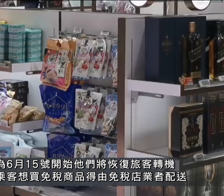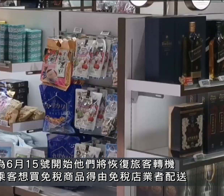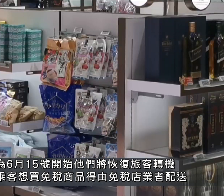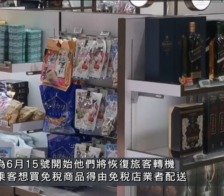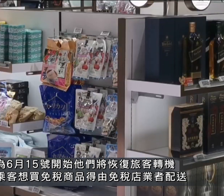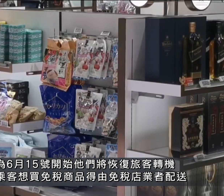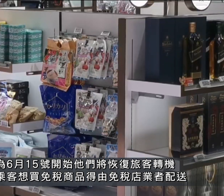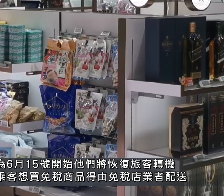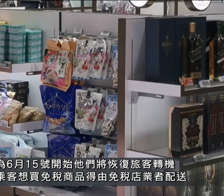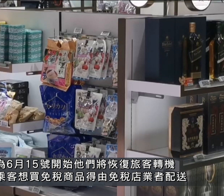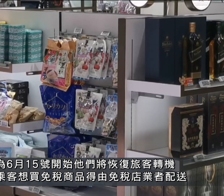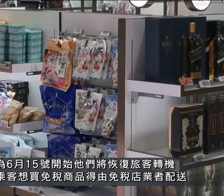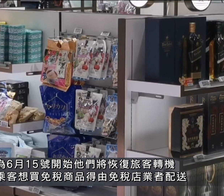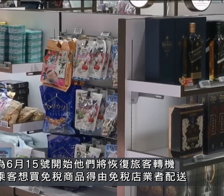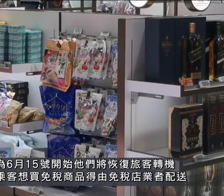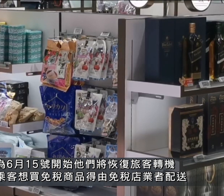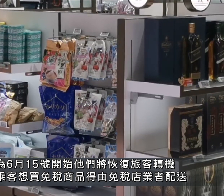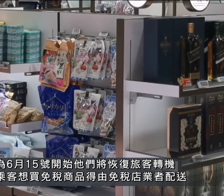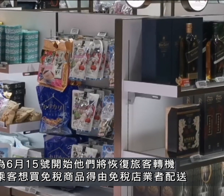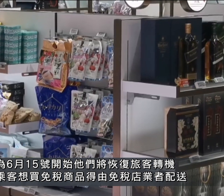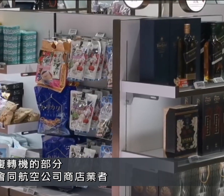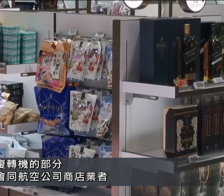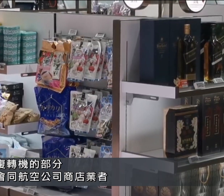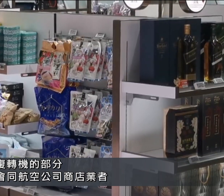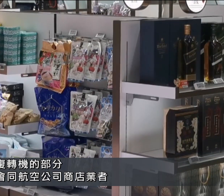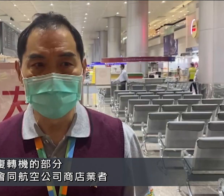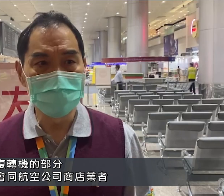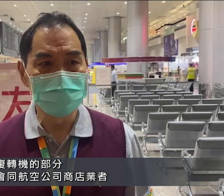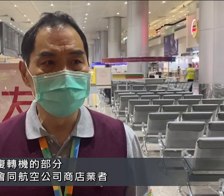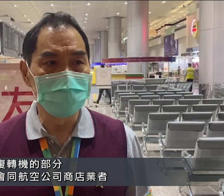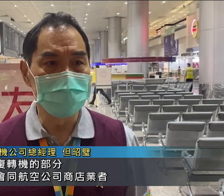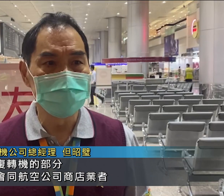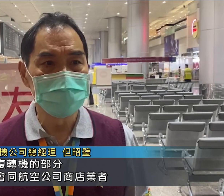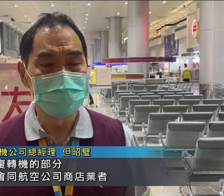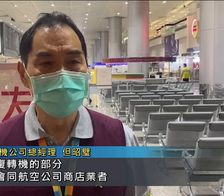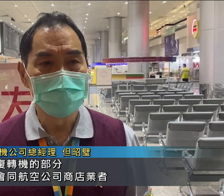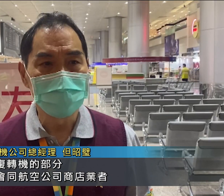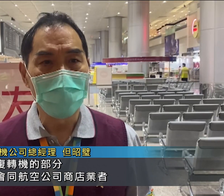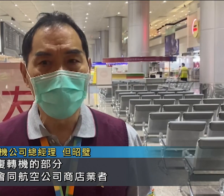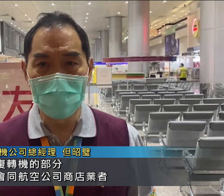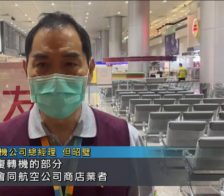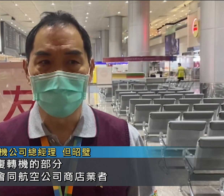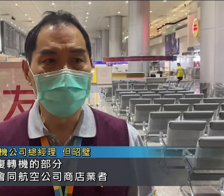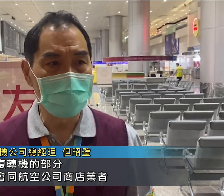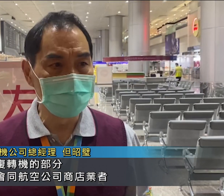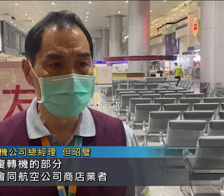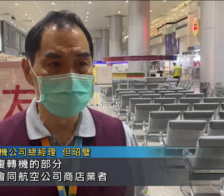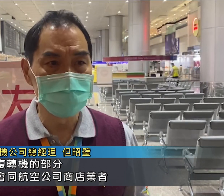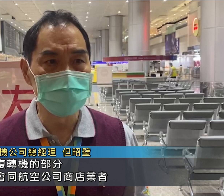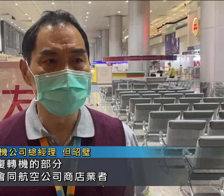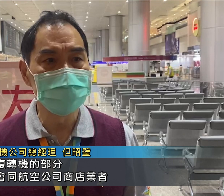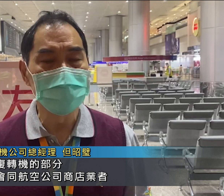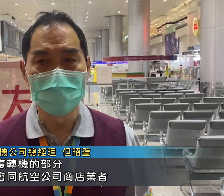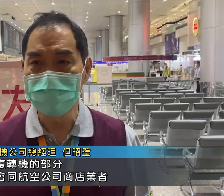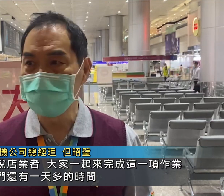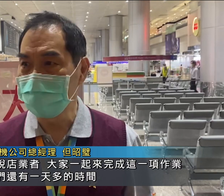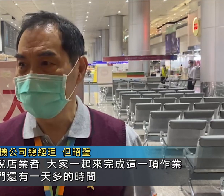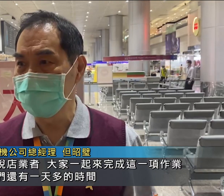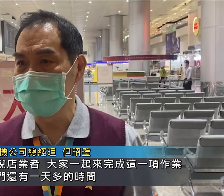商品，得由免税店业者配送。 恢复转机的部分，要会同航空公司、商店业者、免税店业